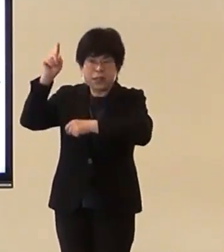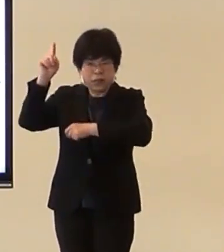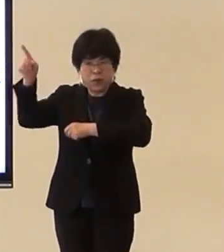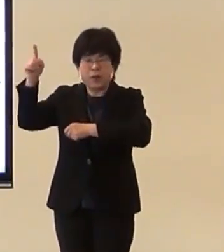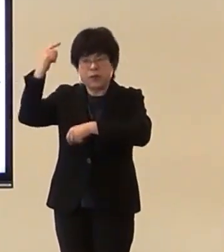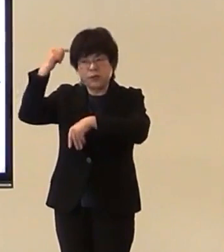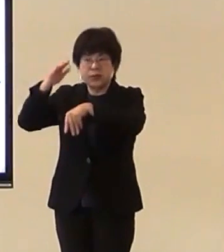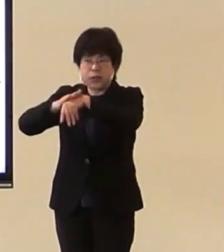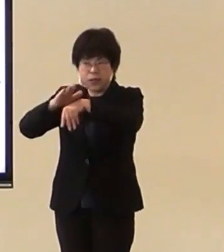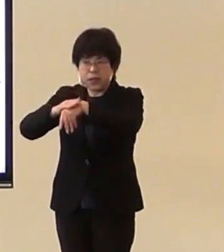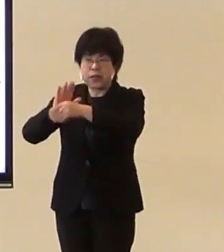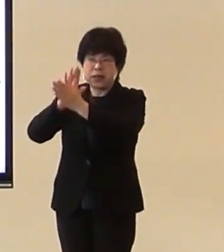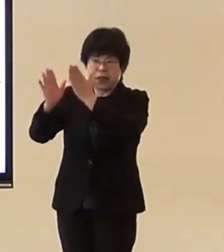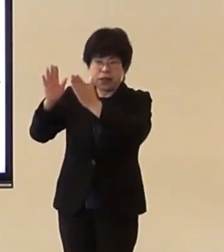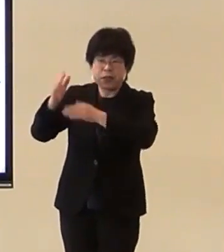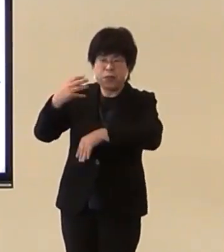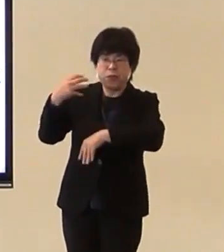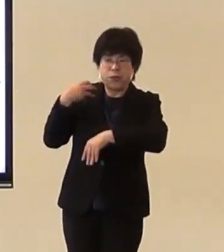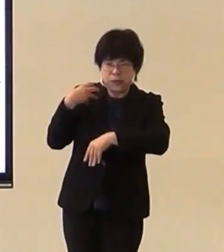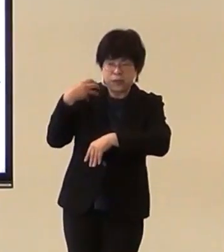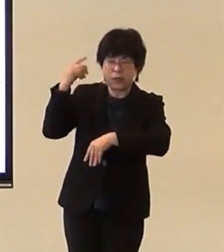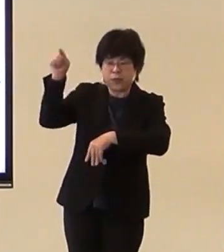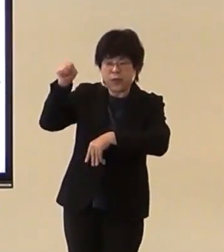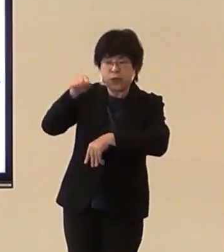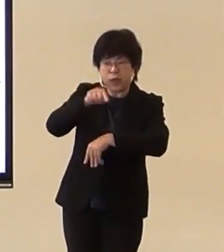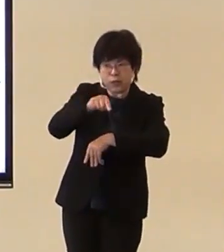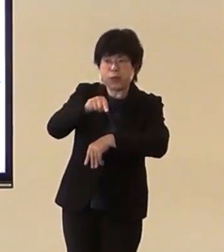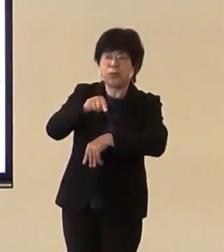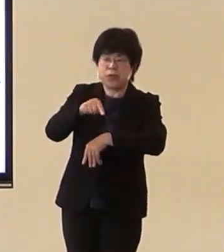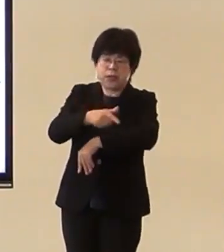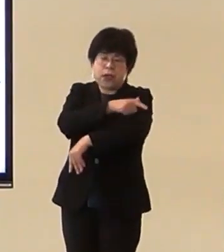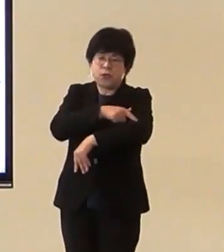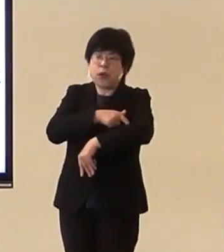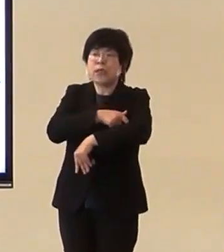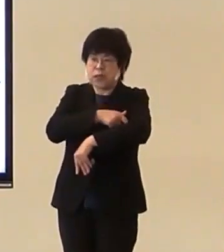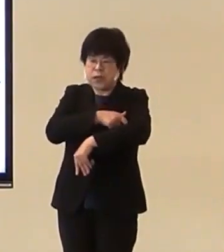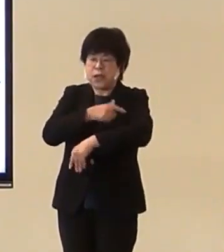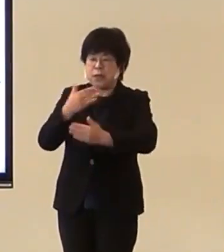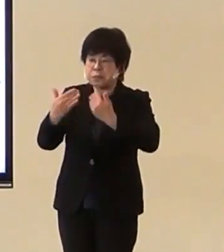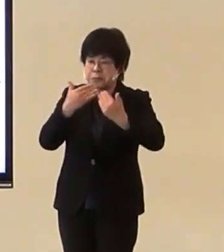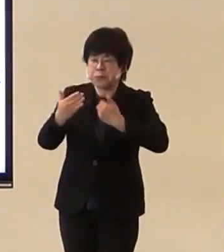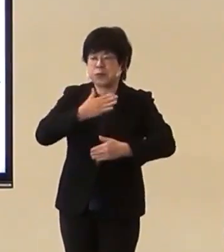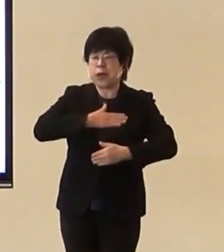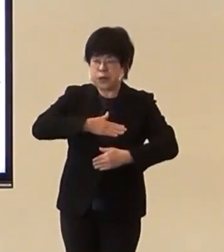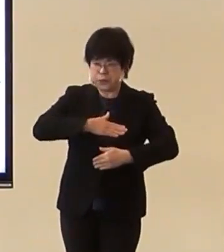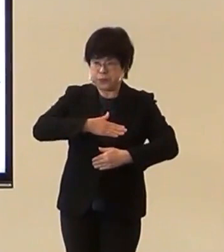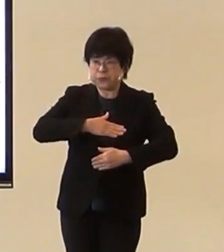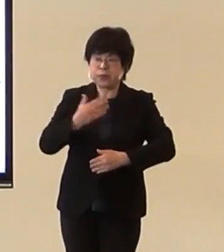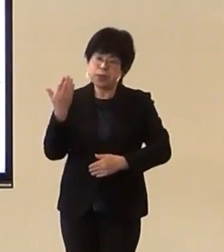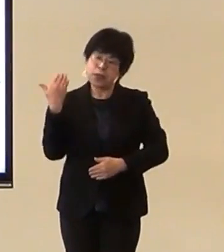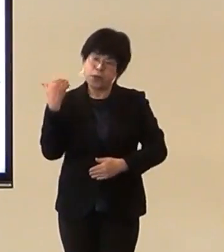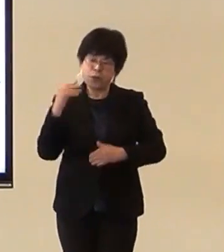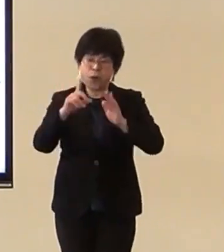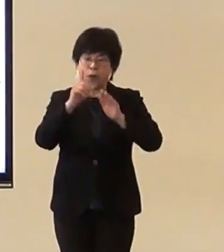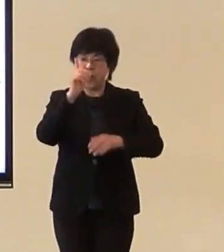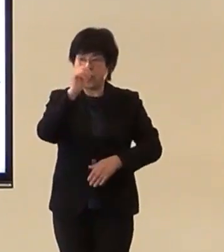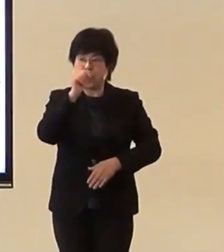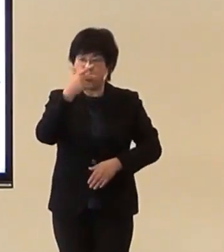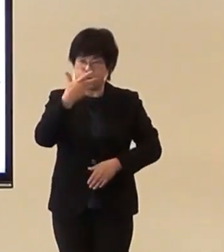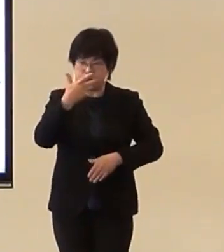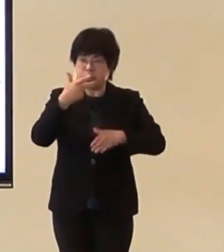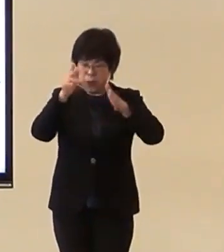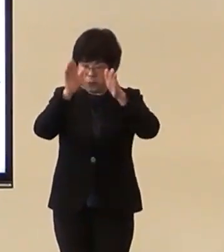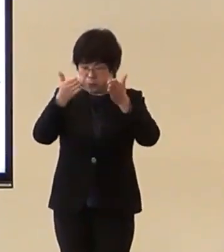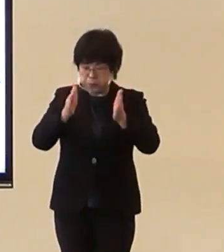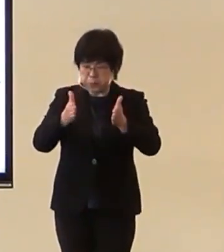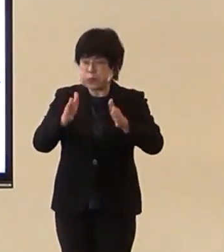ぞれの役割分担ができると、そういったことが安全安心につながるというふうに思っております。で、交付スタイルと申し上げましたのは、行政